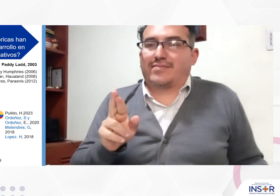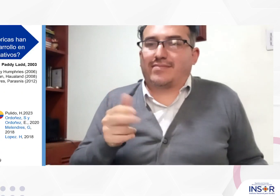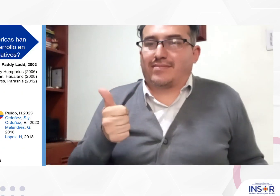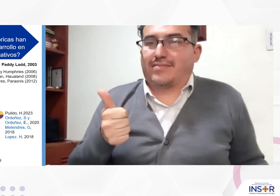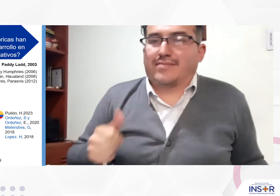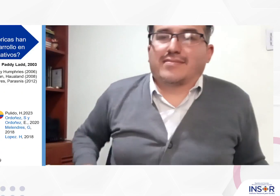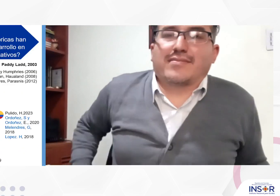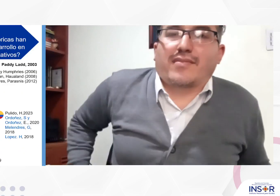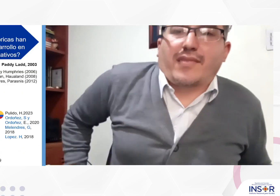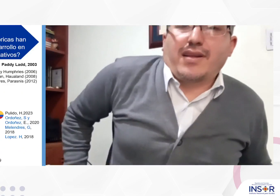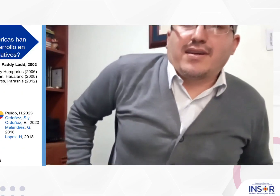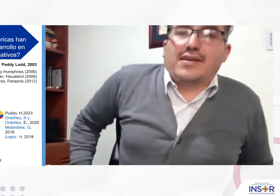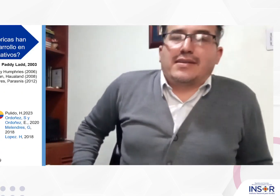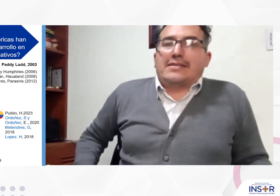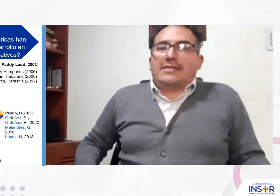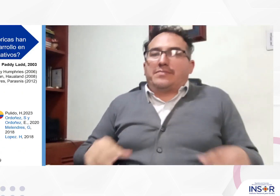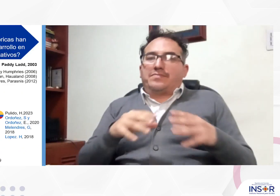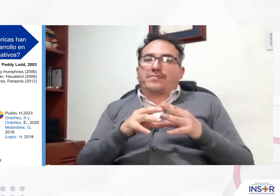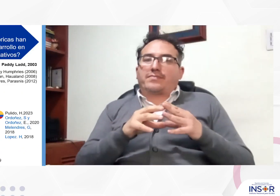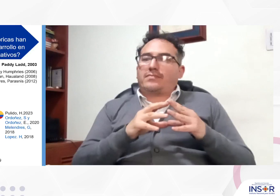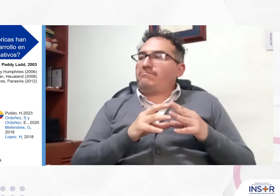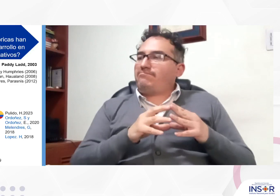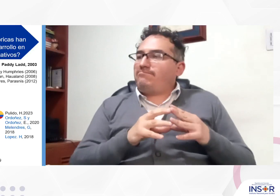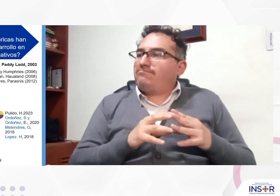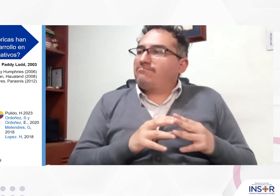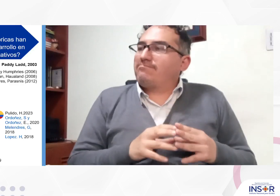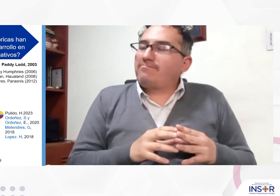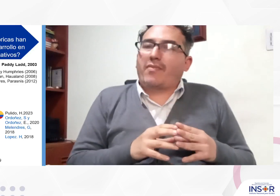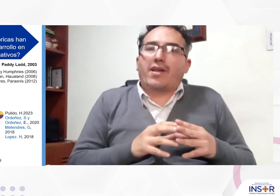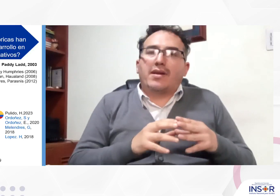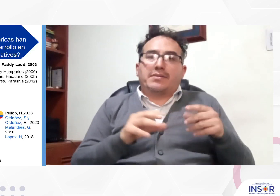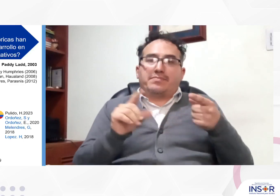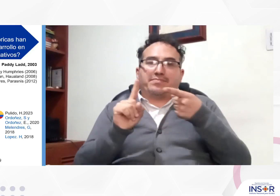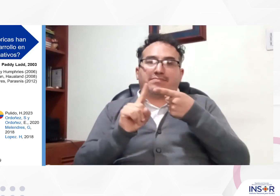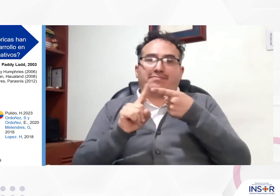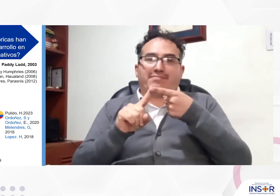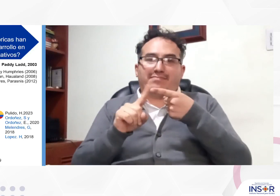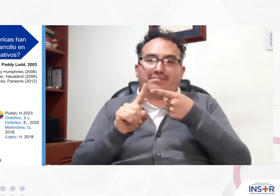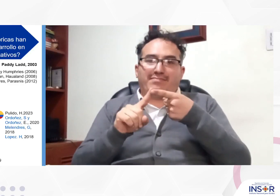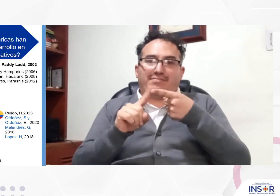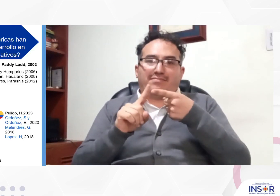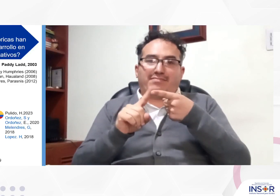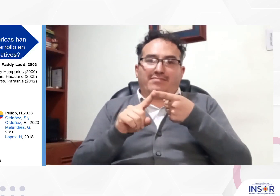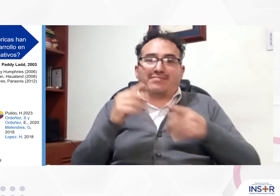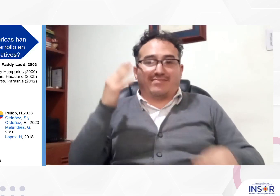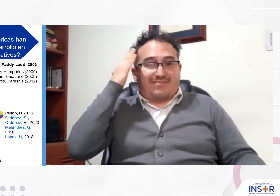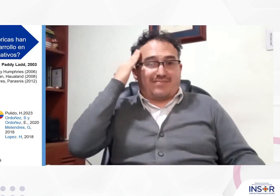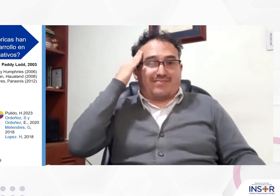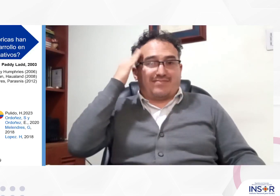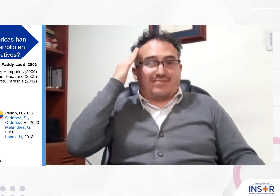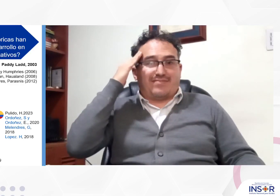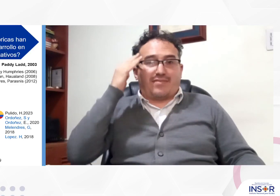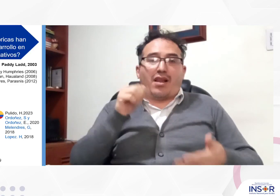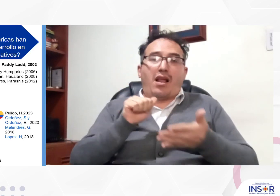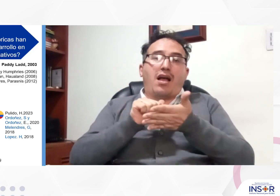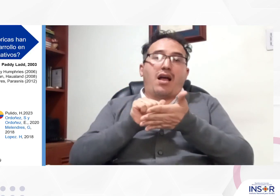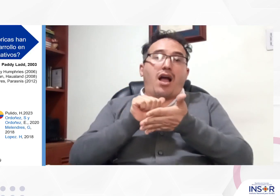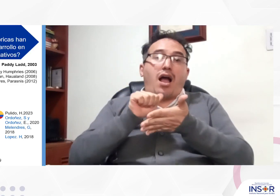Bien, para responder esta pregunta, bueno,